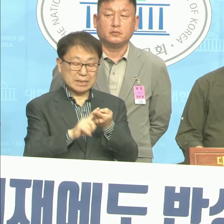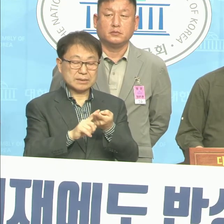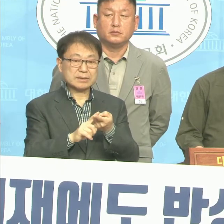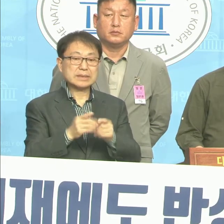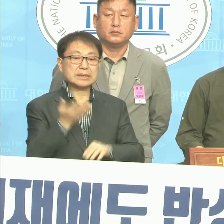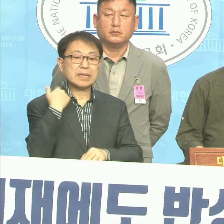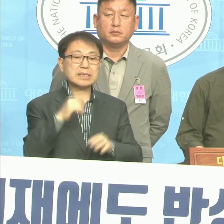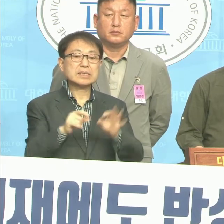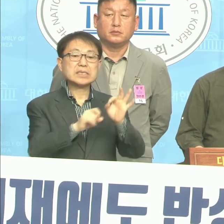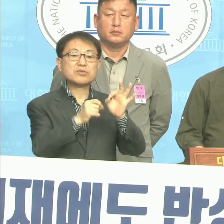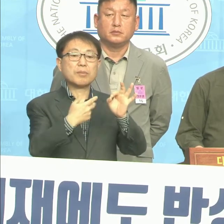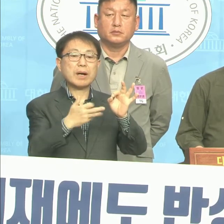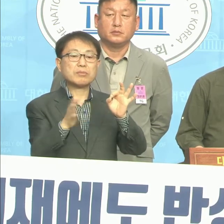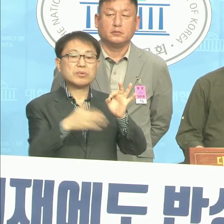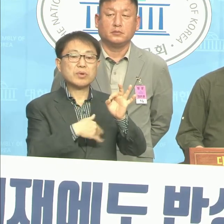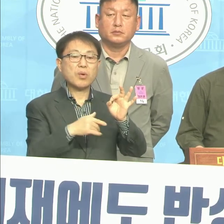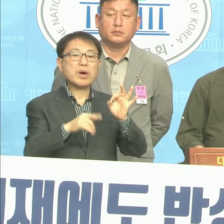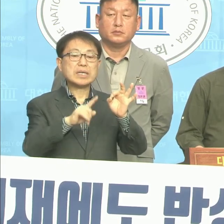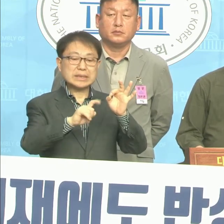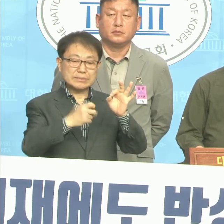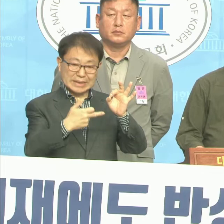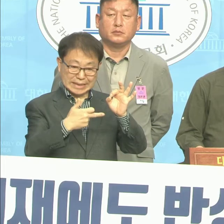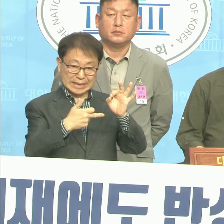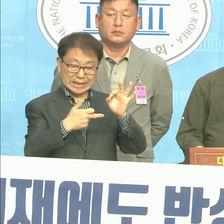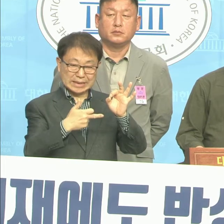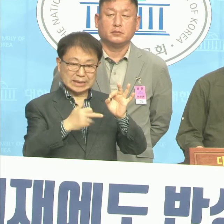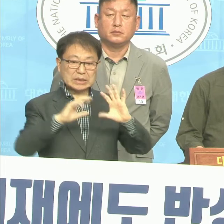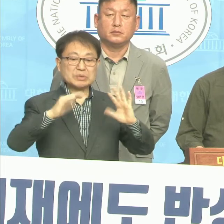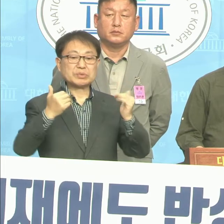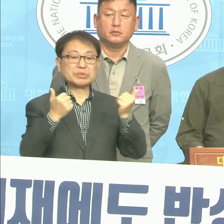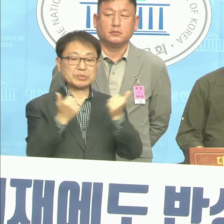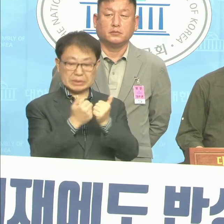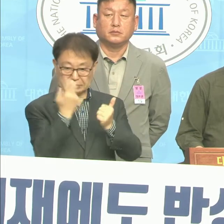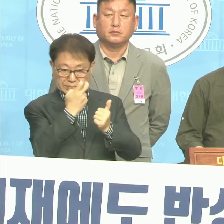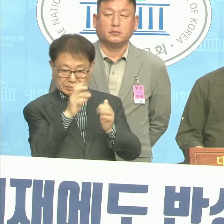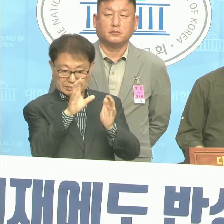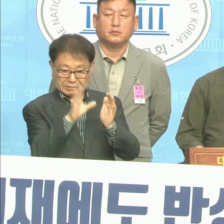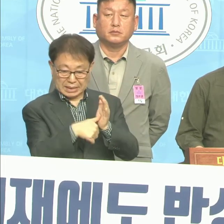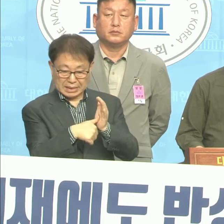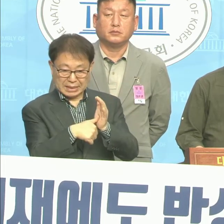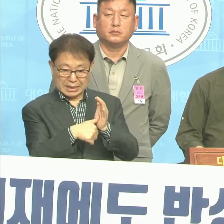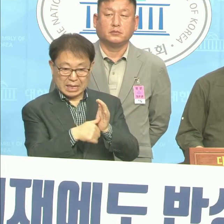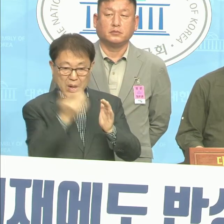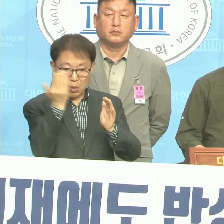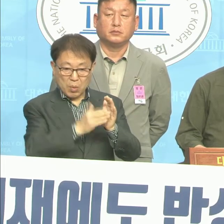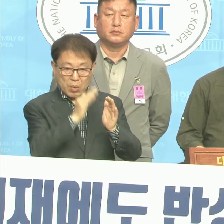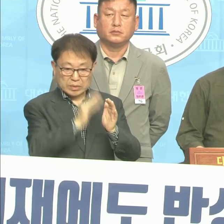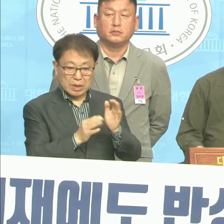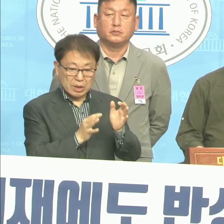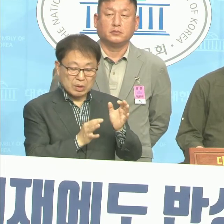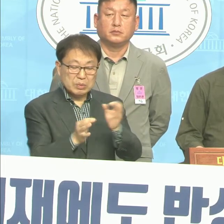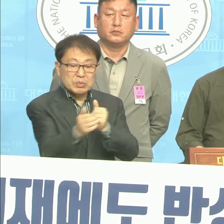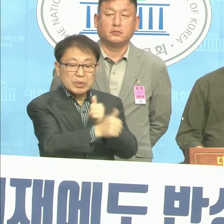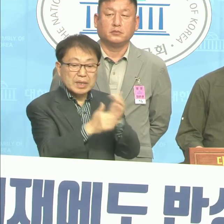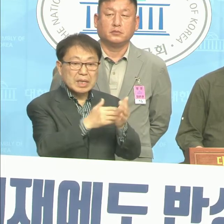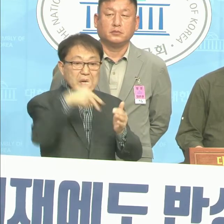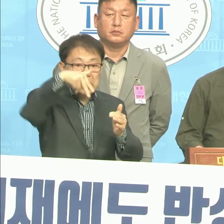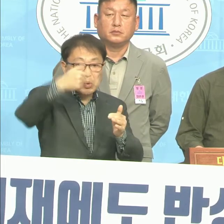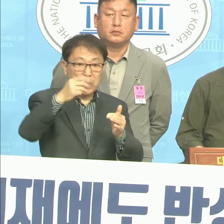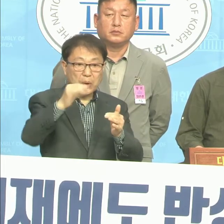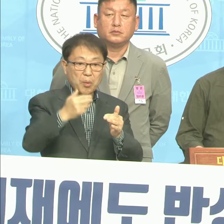10월 8일부터 10월 17일 국회 국정감사 시에 공정거래위원회 조성 위원장께서